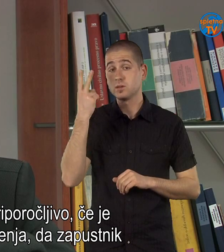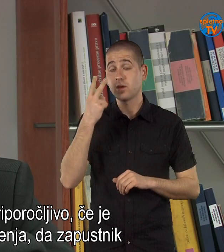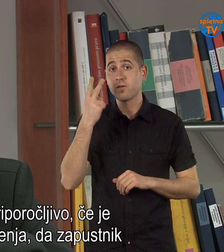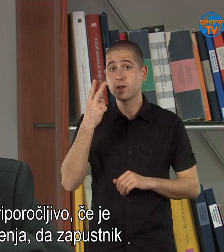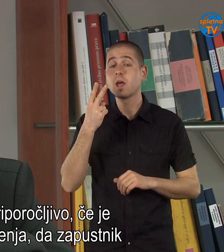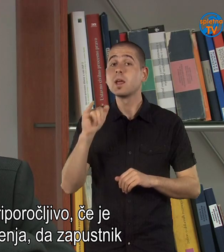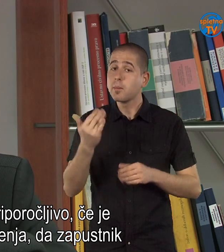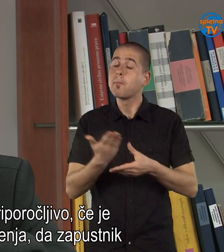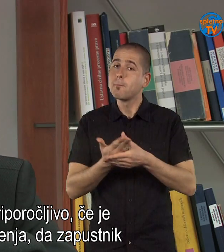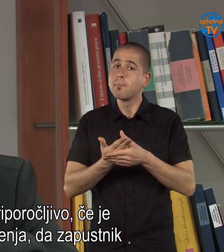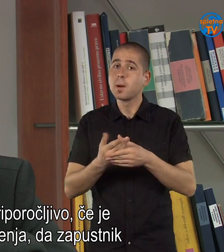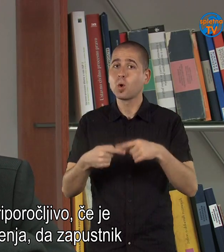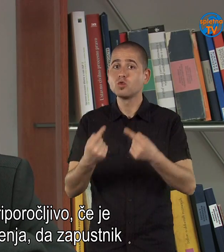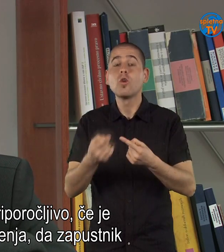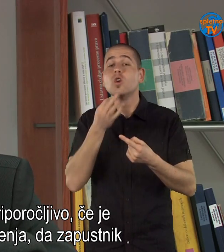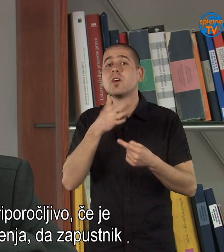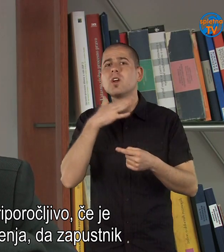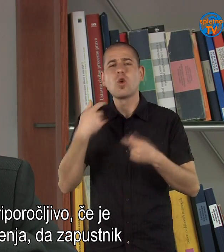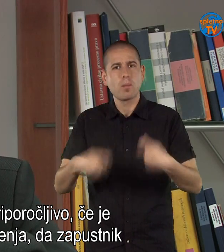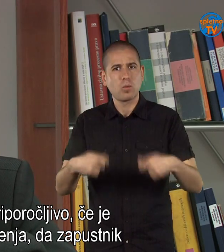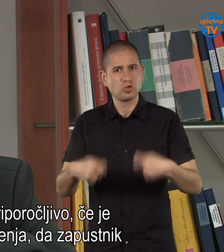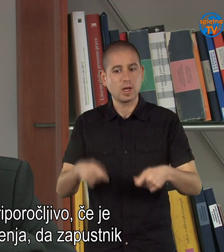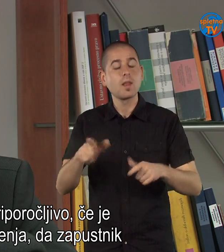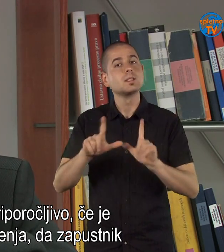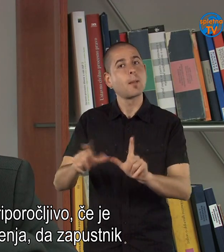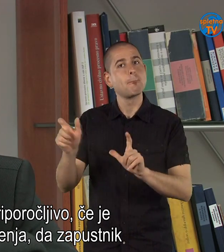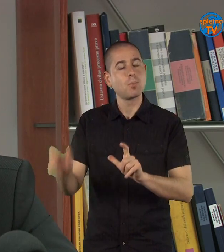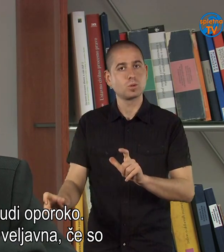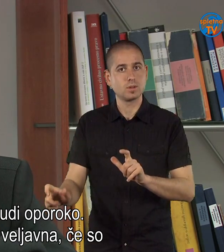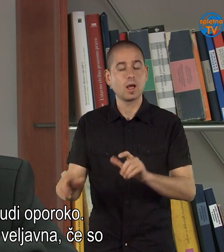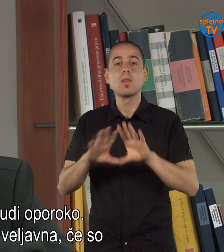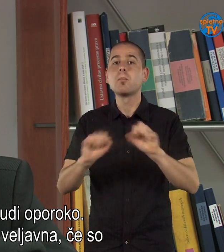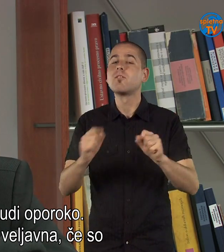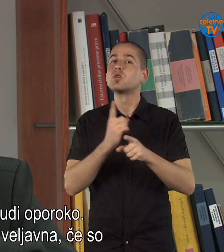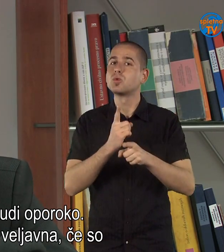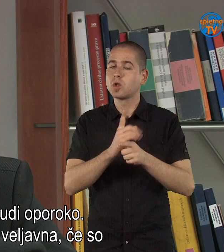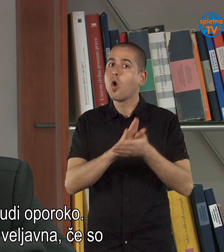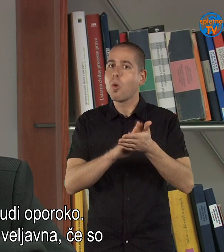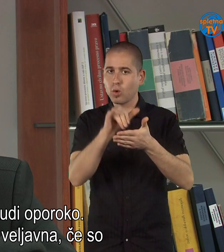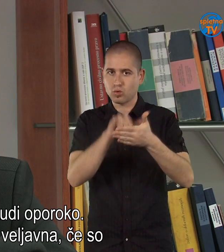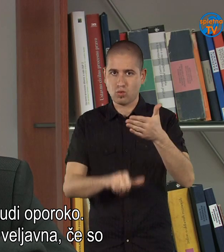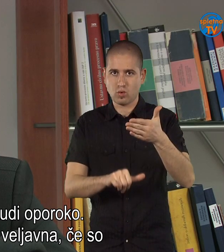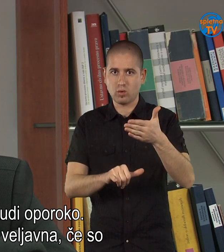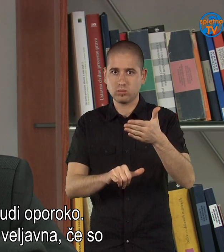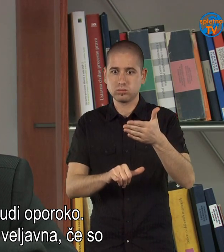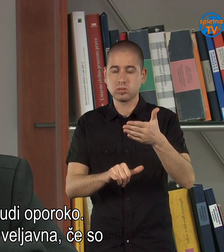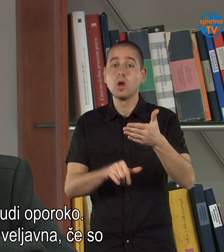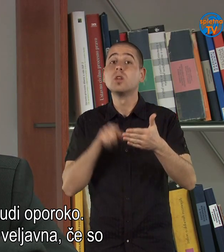Seveda je pa priporočljivo, če je veliko premoženja, da zapustnik napravi tudi